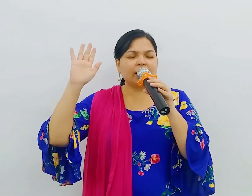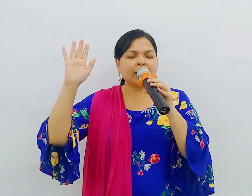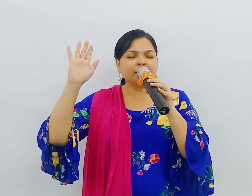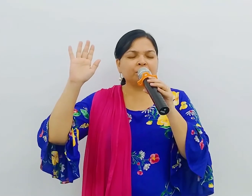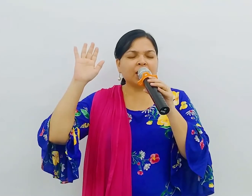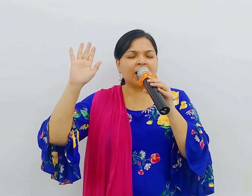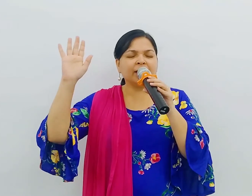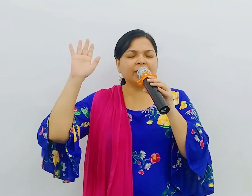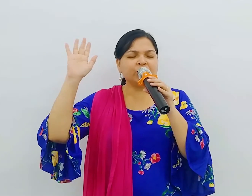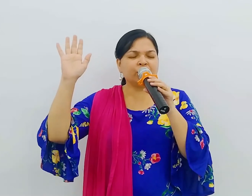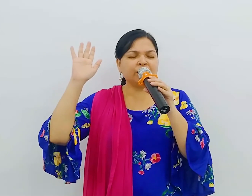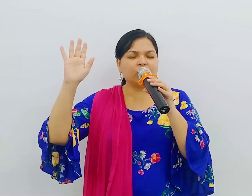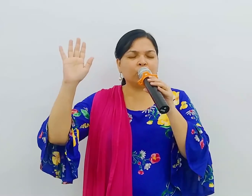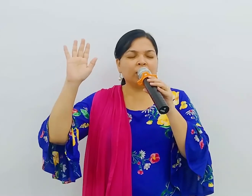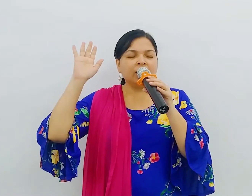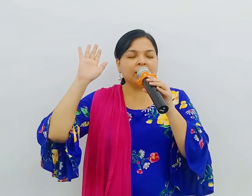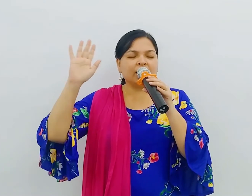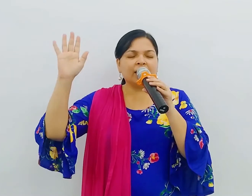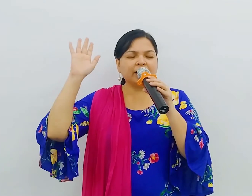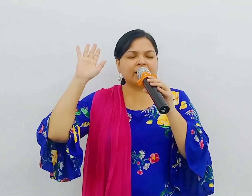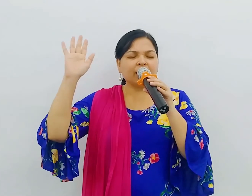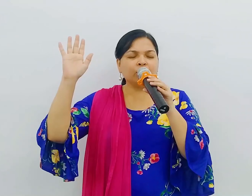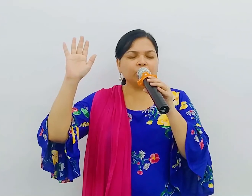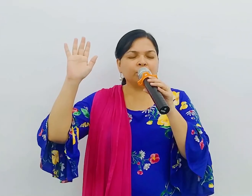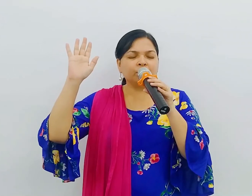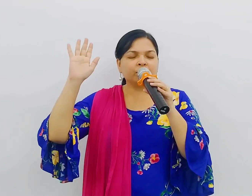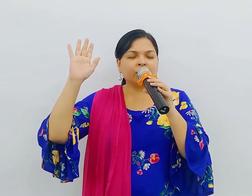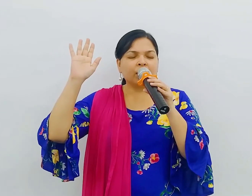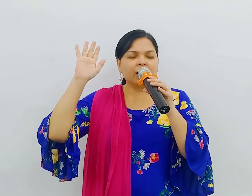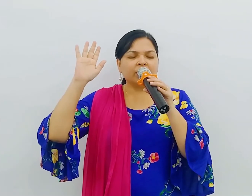বিশ্বাসের দ্বারা অনন্ত জীবনকে গ্রহণ করছি।